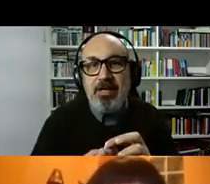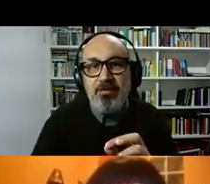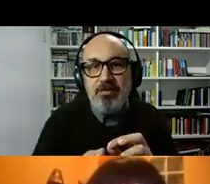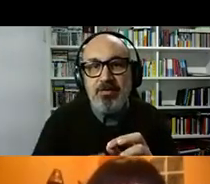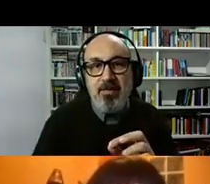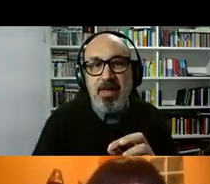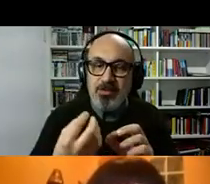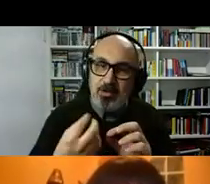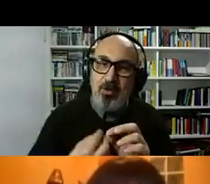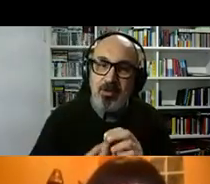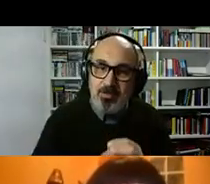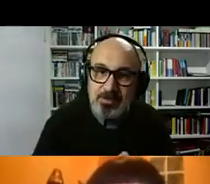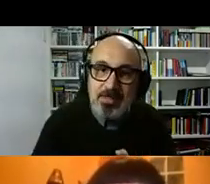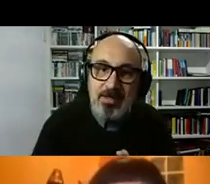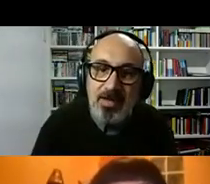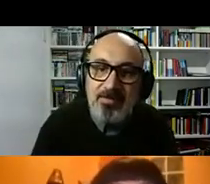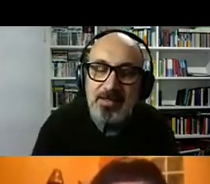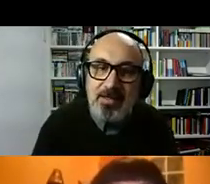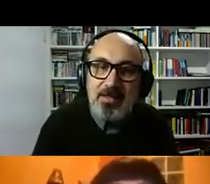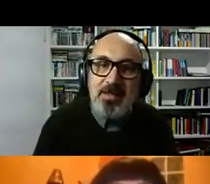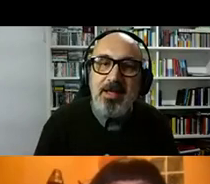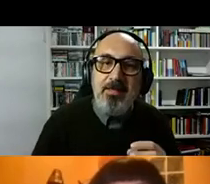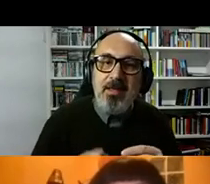os gestos menos icônicos estavam